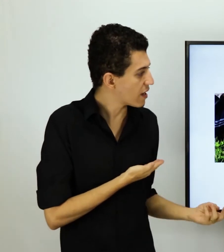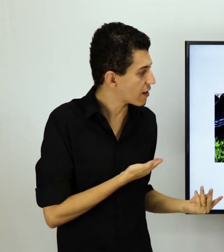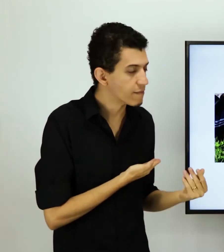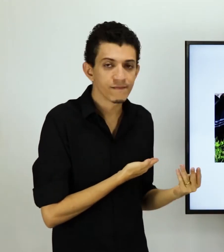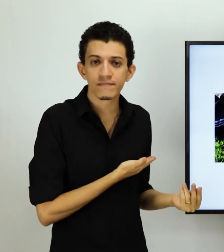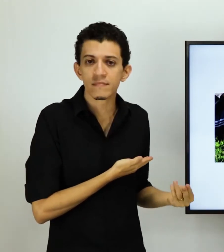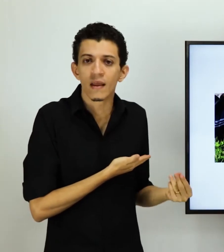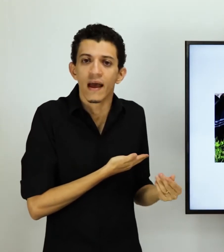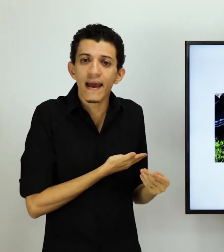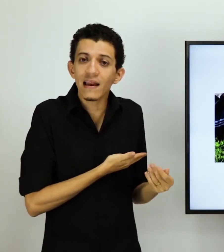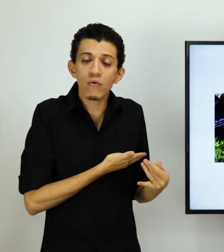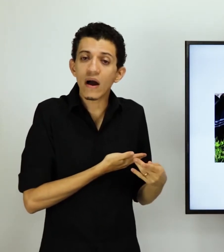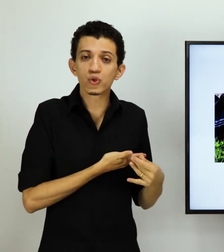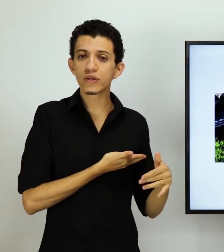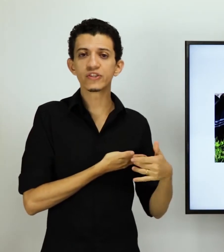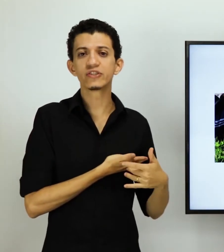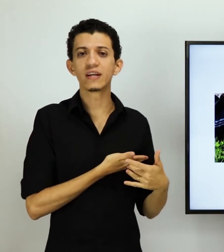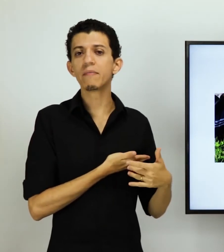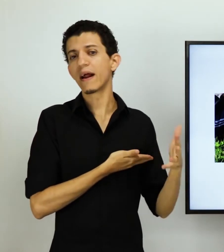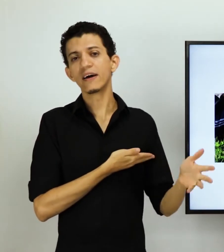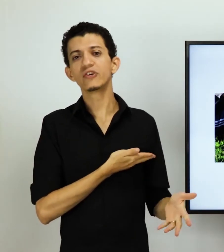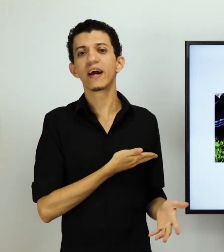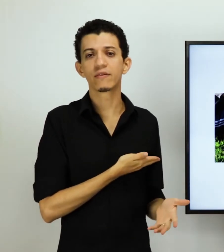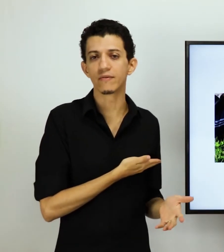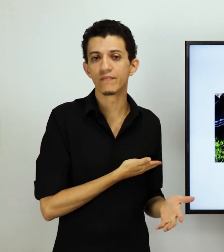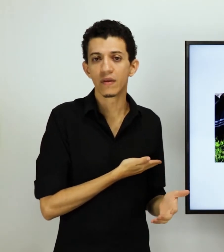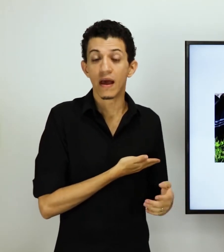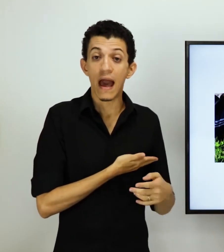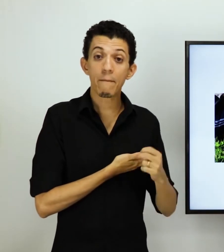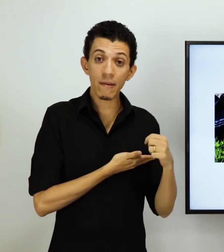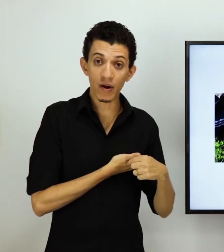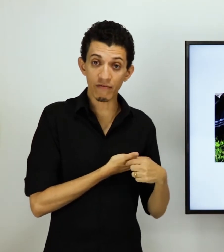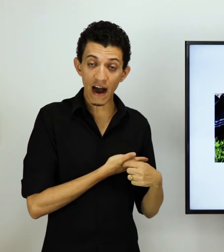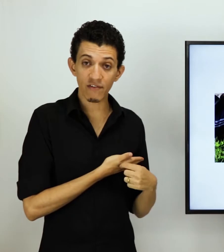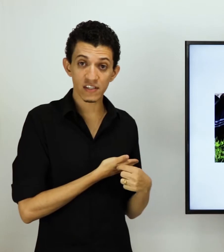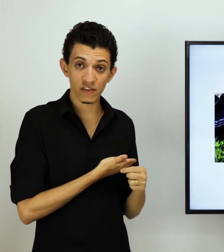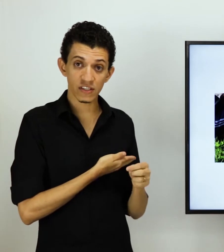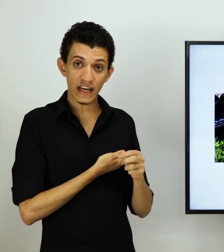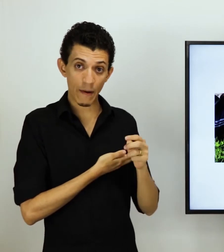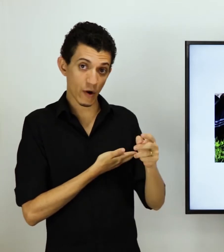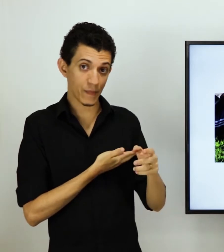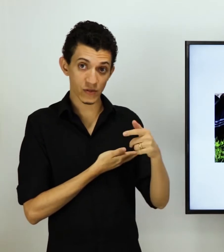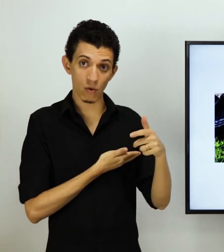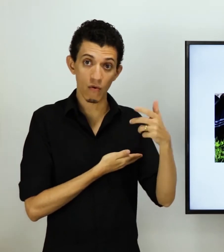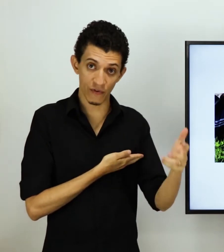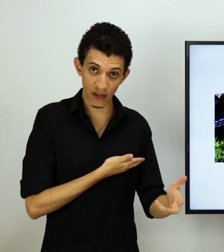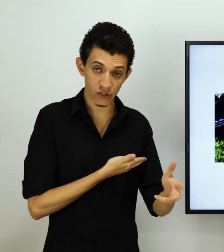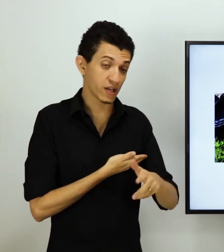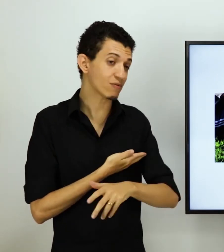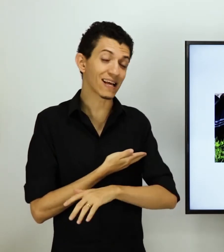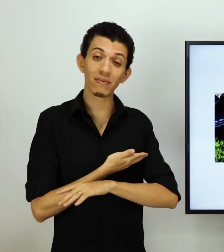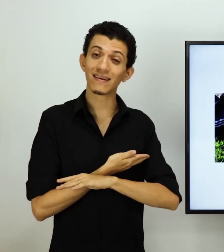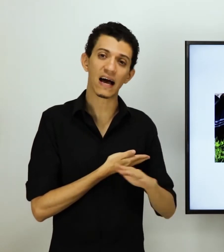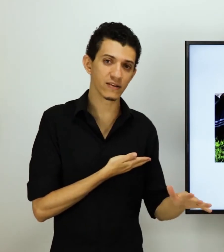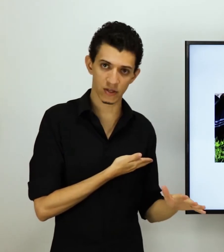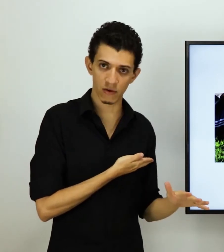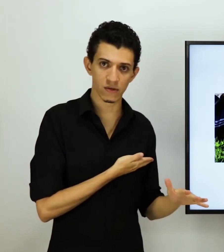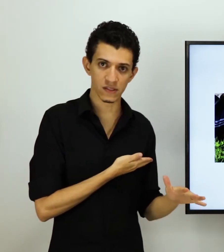cena? Ele não ajuda a gente a lembrar direto. É bem provável que se você chegar para uma pessoa ouvinte que não saiba nada de língua de